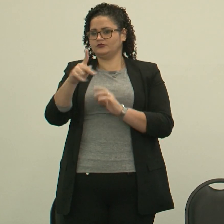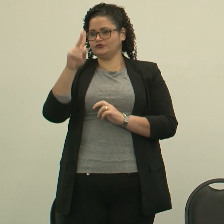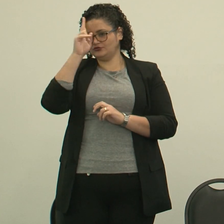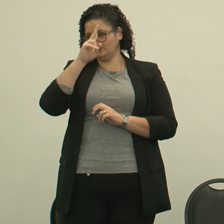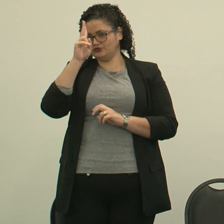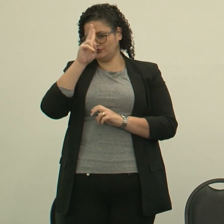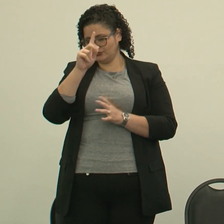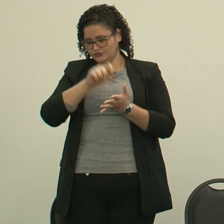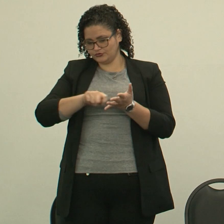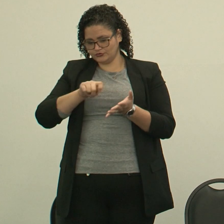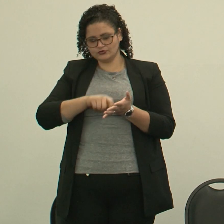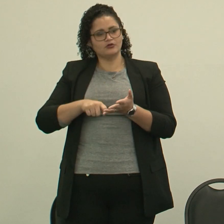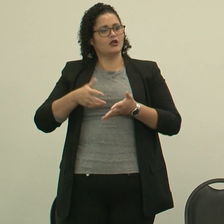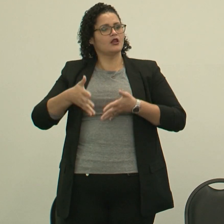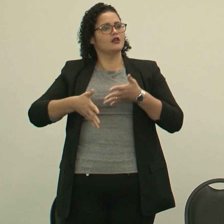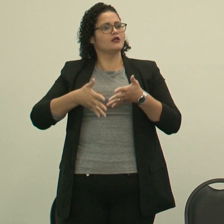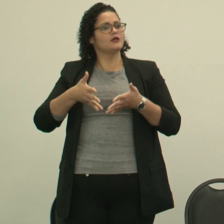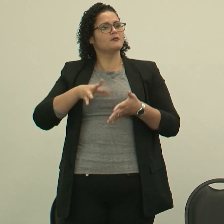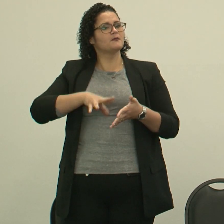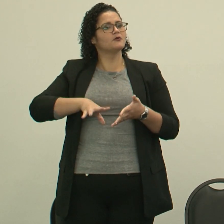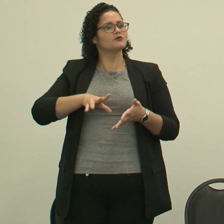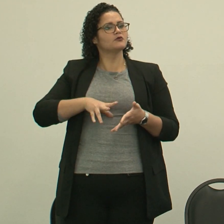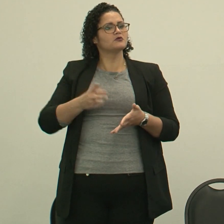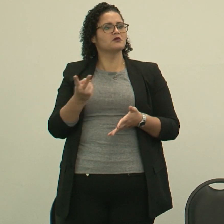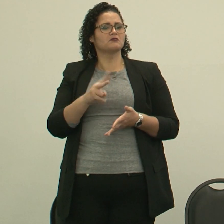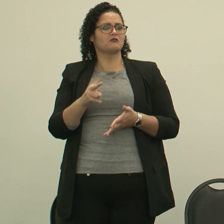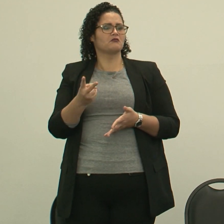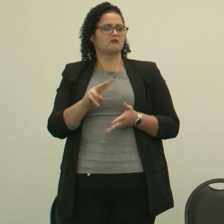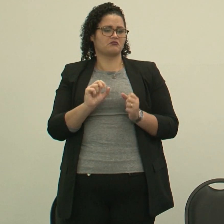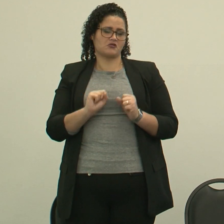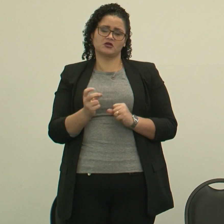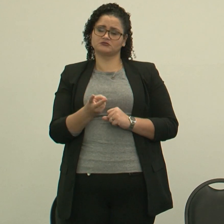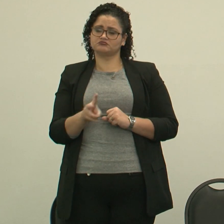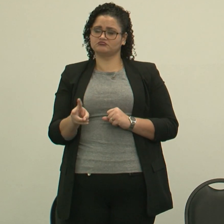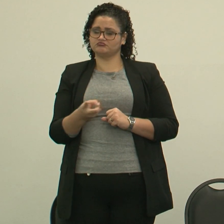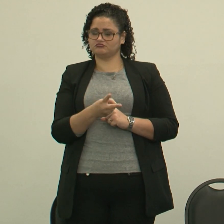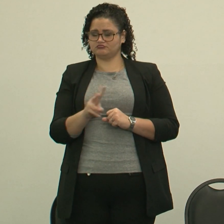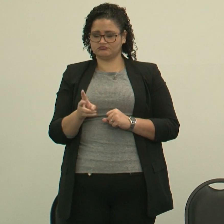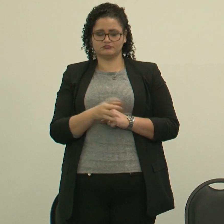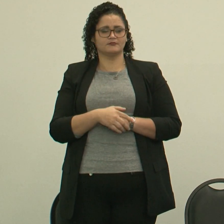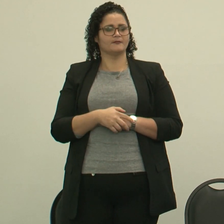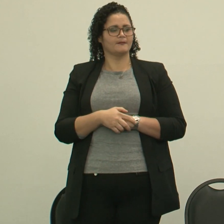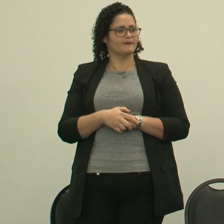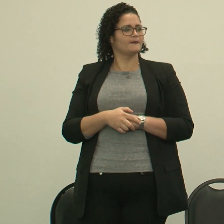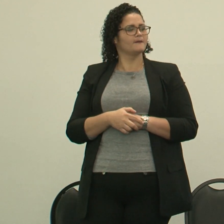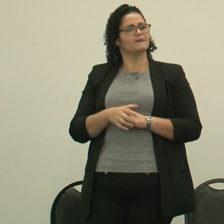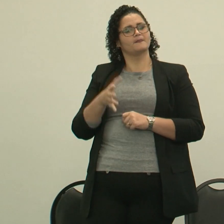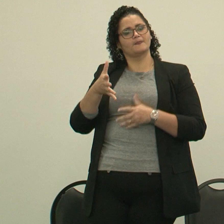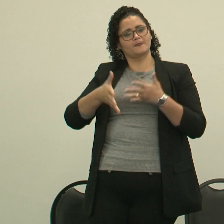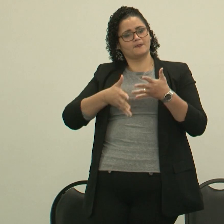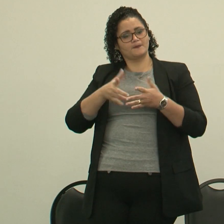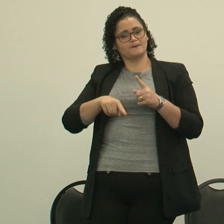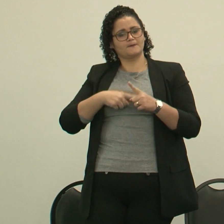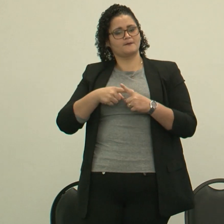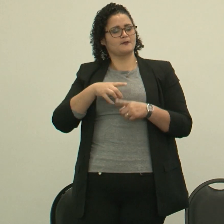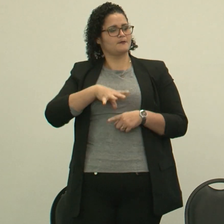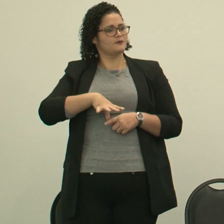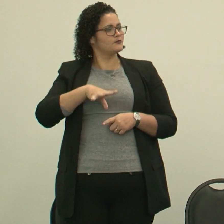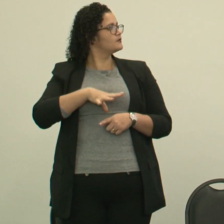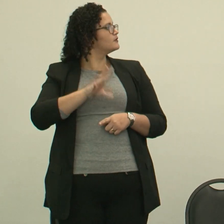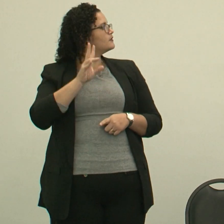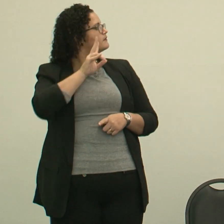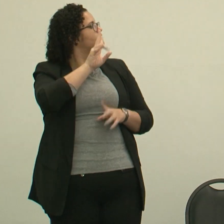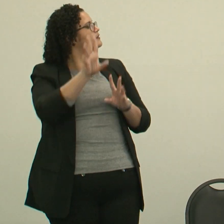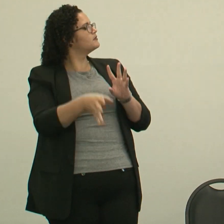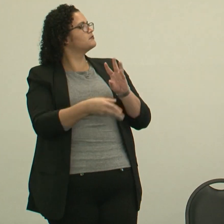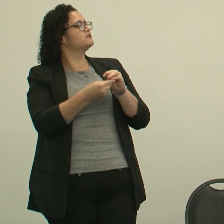histórias. Em Libras ou em português? Os dois produziriam, então, em Libras, em língua portuguesa. Alguém vê alguma coisa a